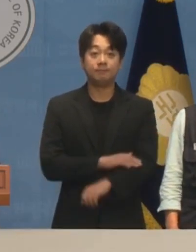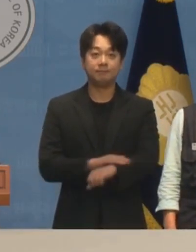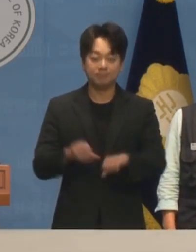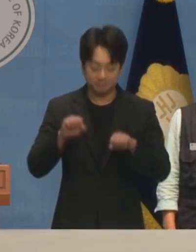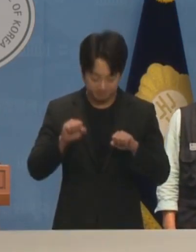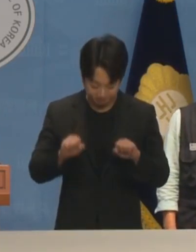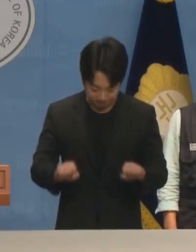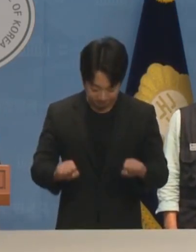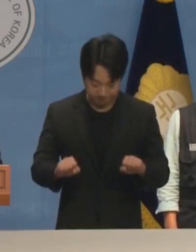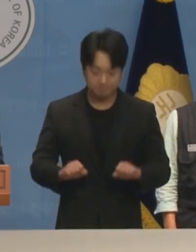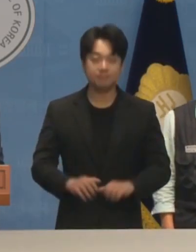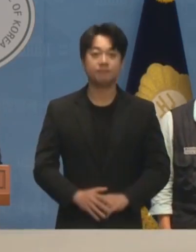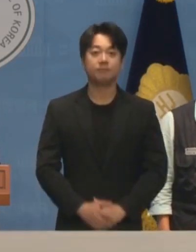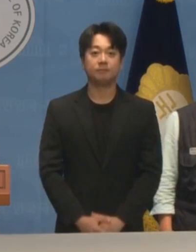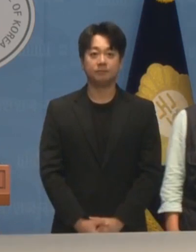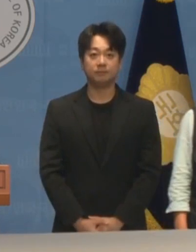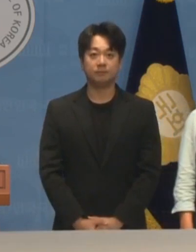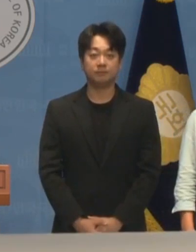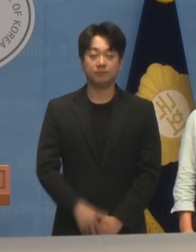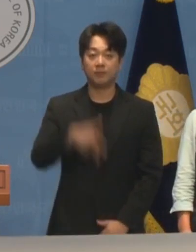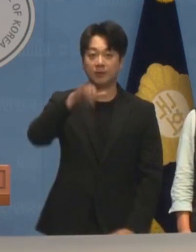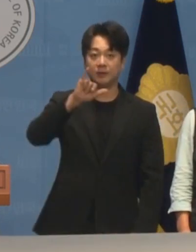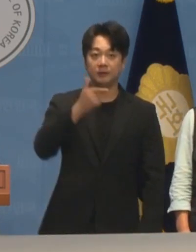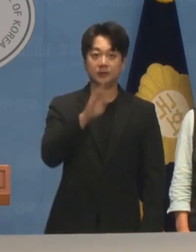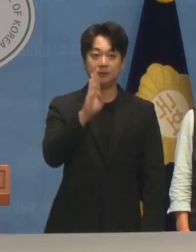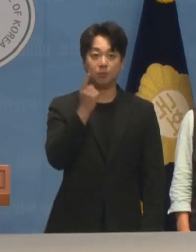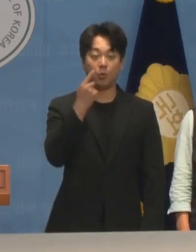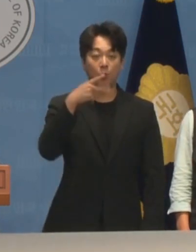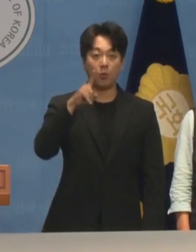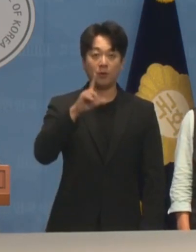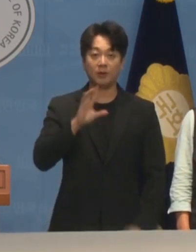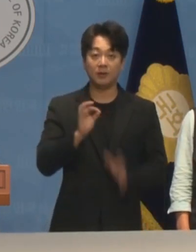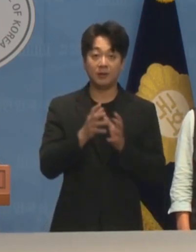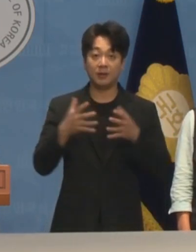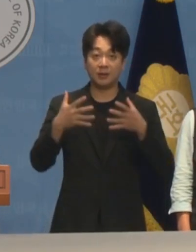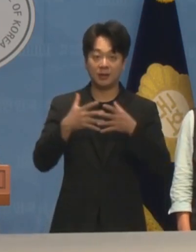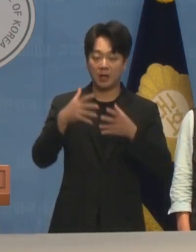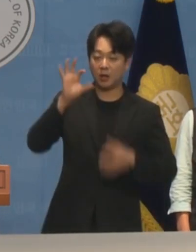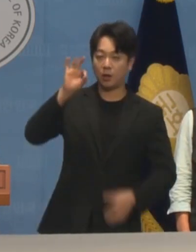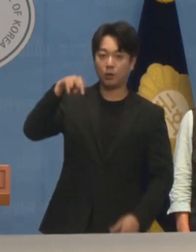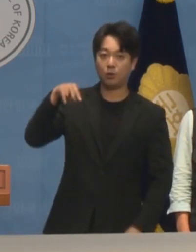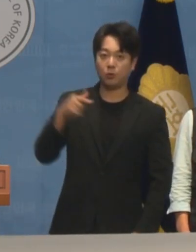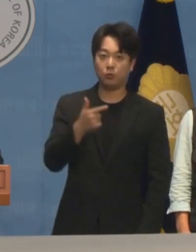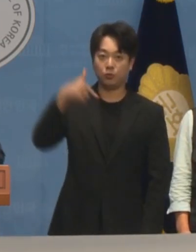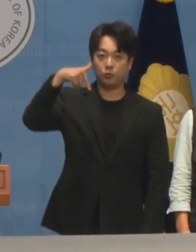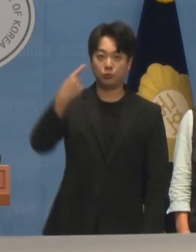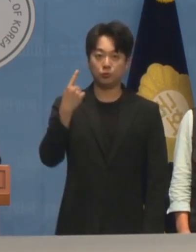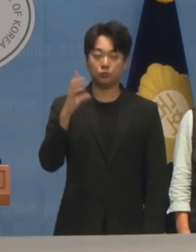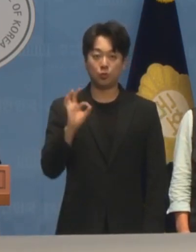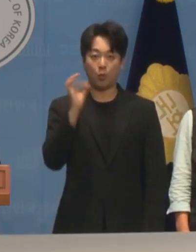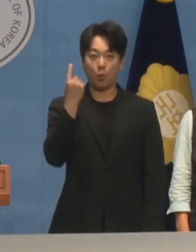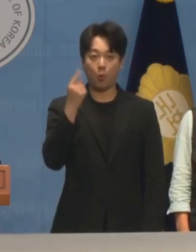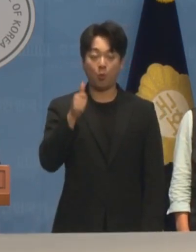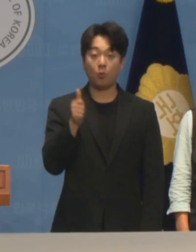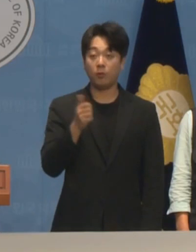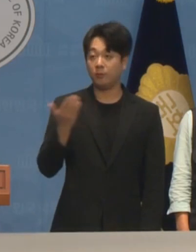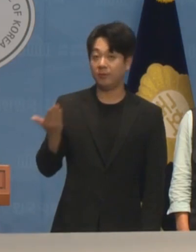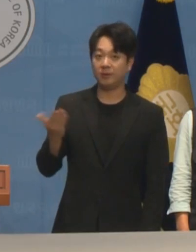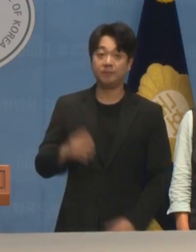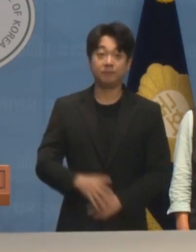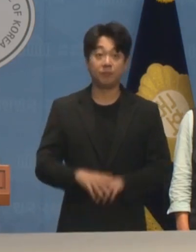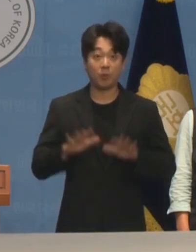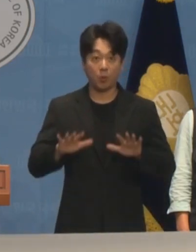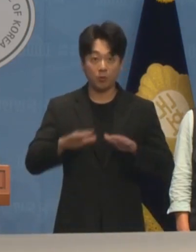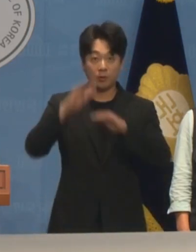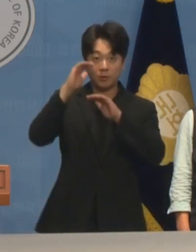반갑습니다. 진보당의 원내대표를 맡고 있는 울산 북구의 윤종호 의원입니다. 오늘은